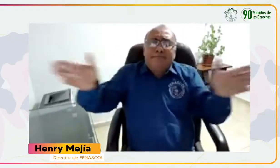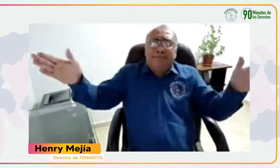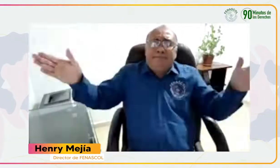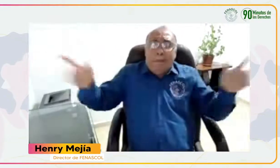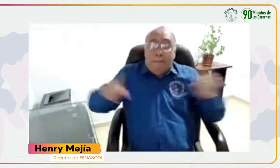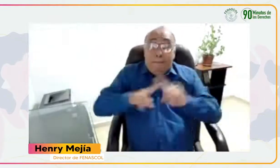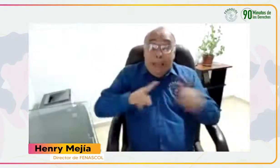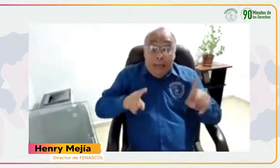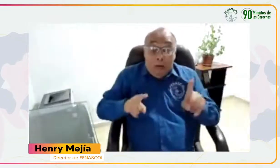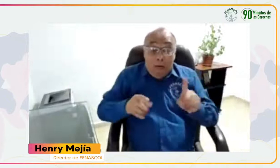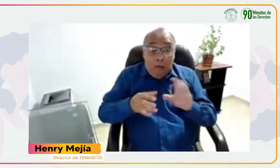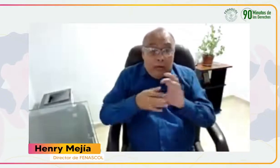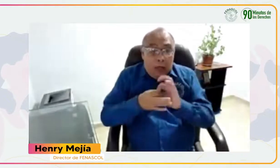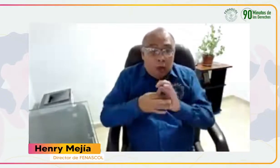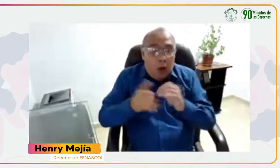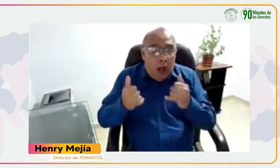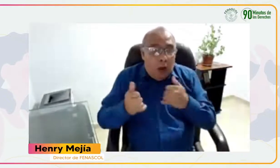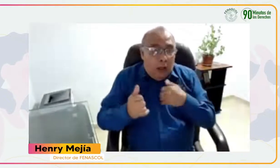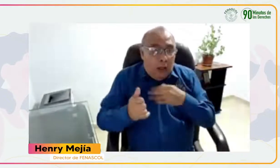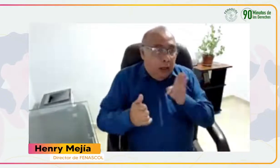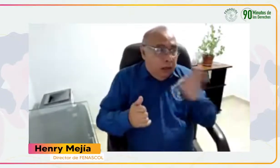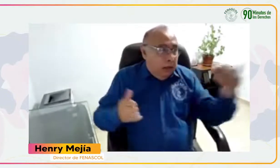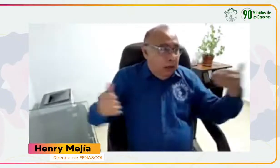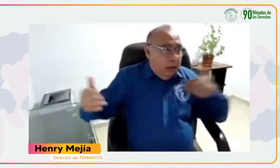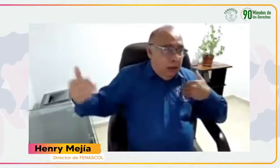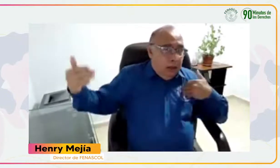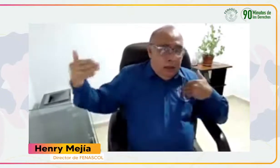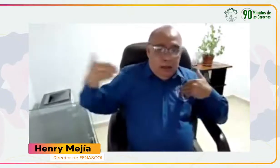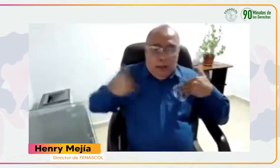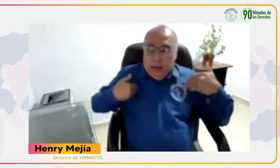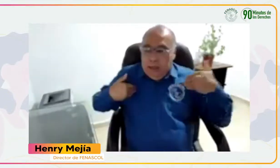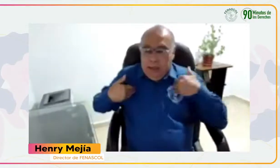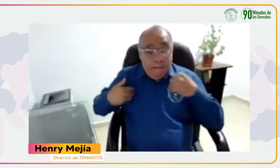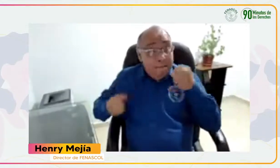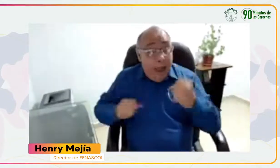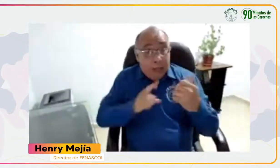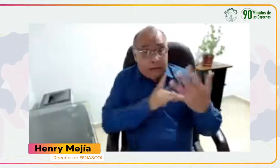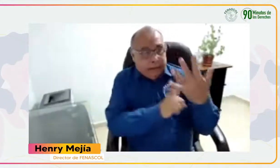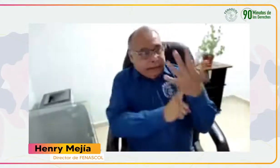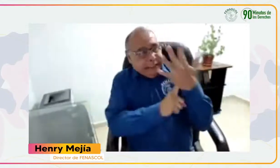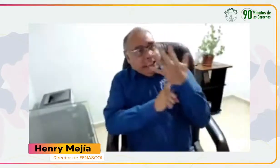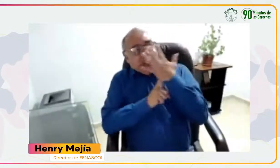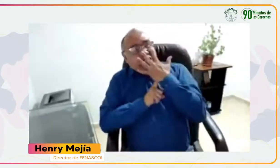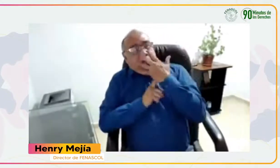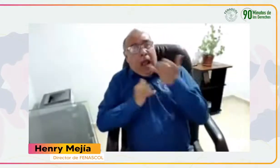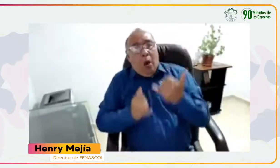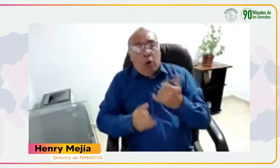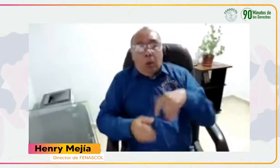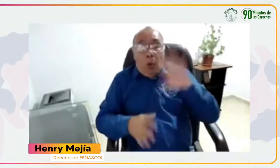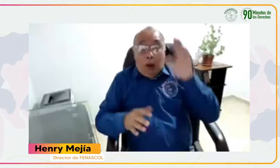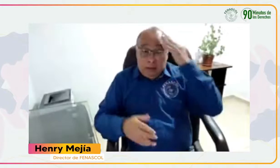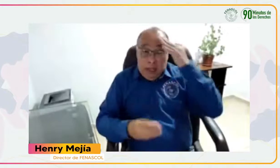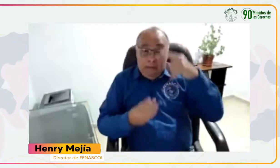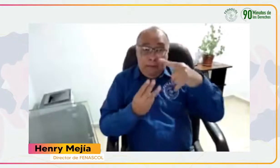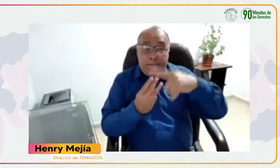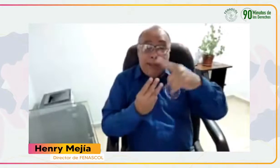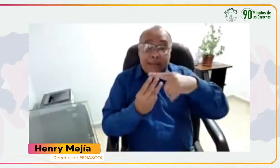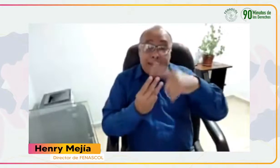discriminándolas, pero no. Nosotros tenemos una postura totalmente abierta, solamente realmente que sentimos que, por